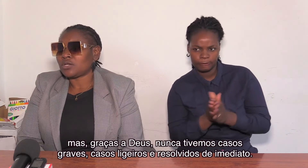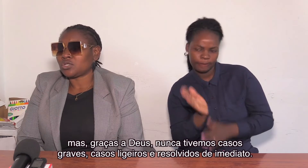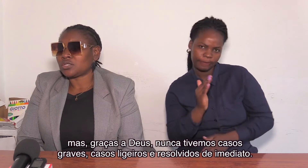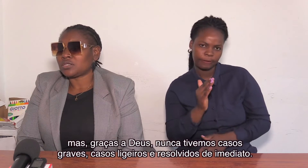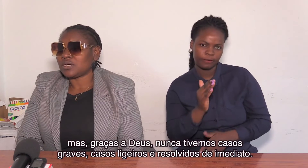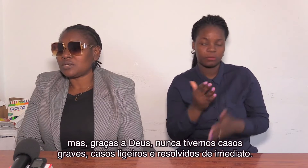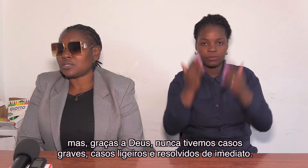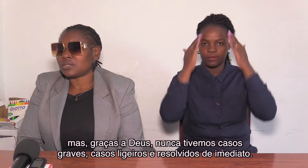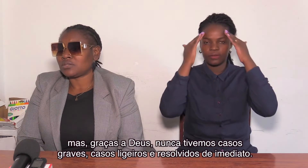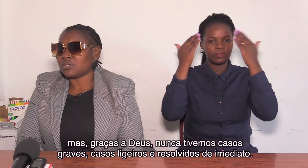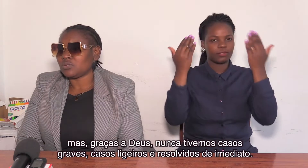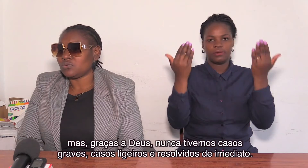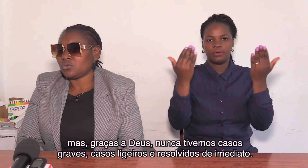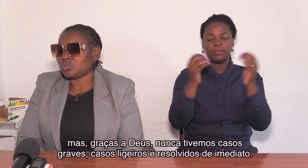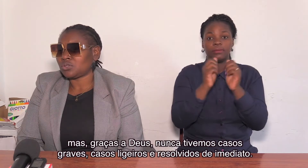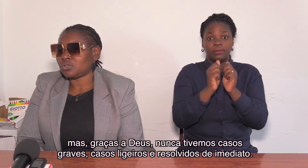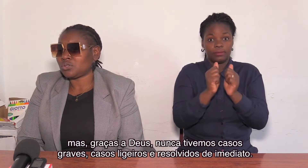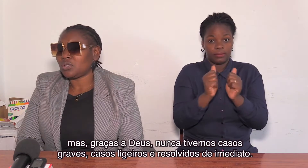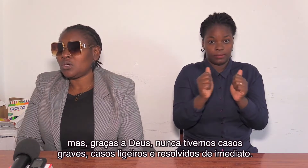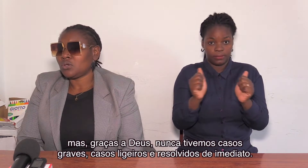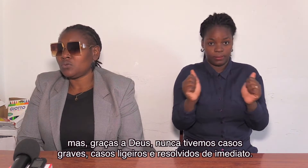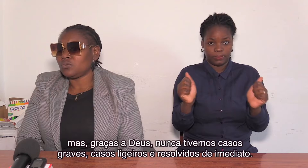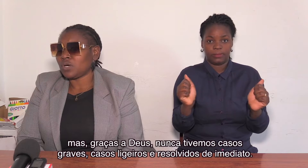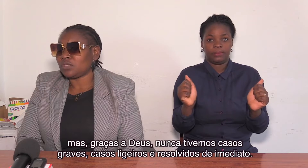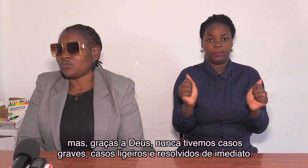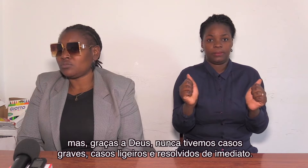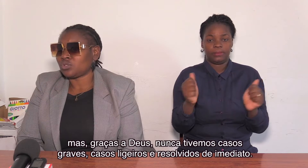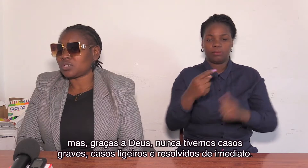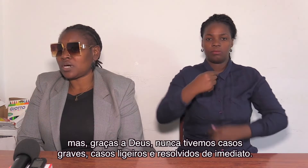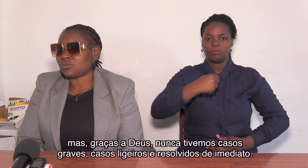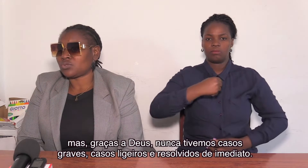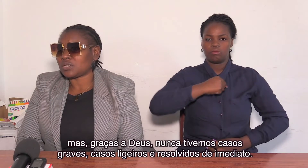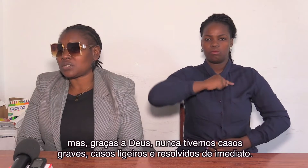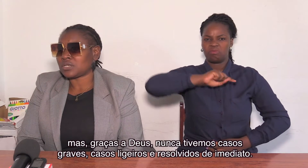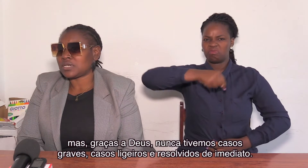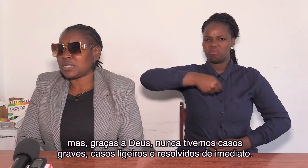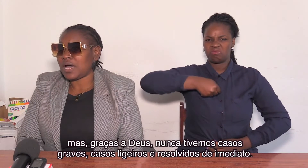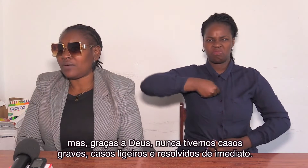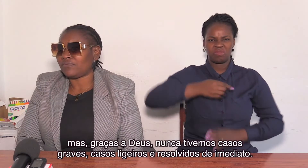mas graças a Deus nunca tivemos casos assim graves.